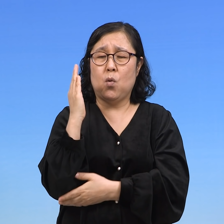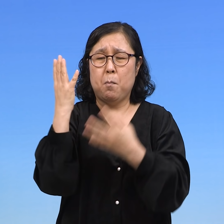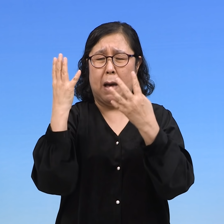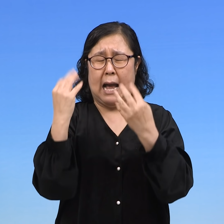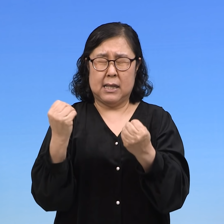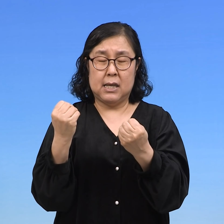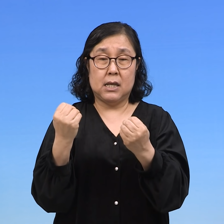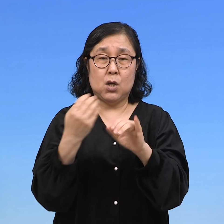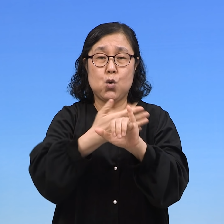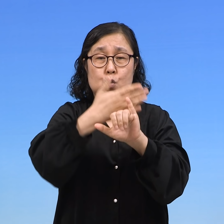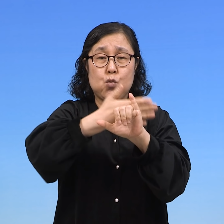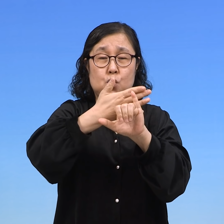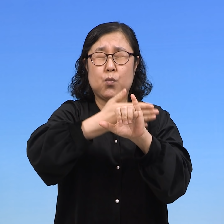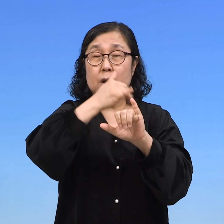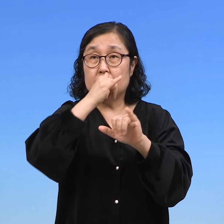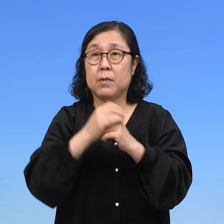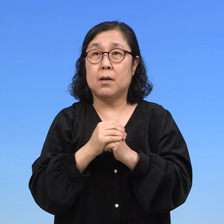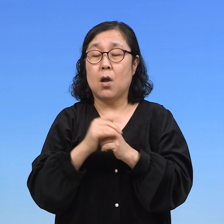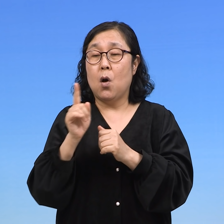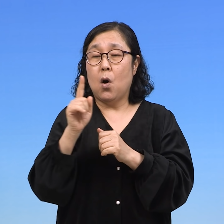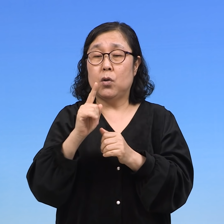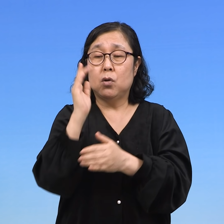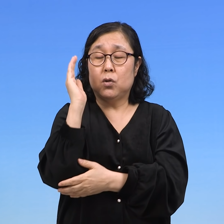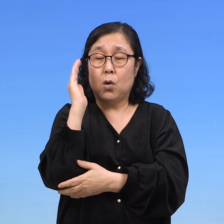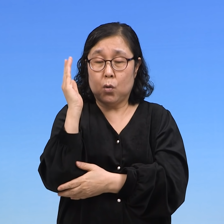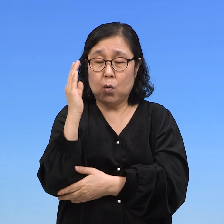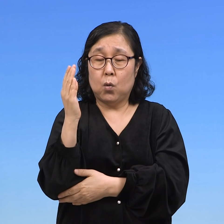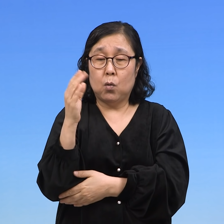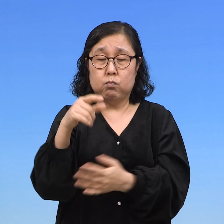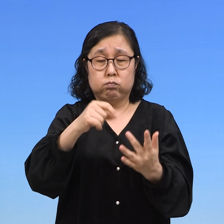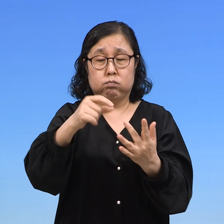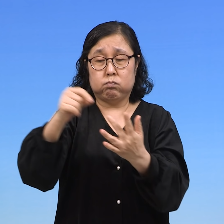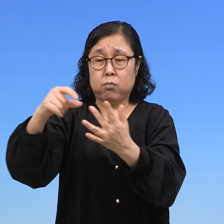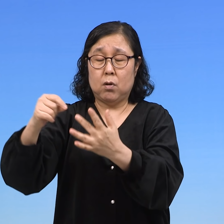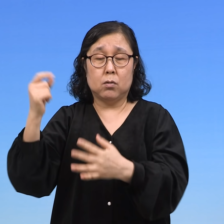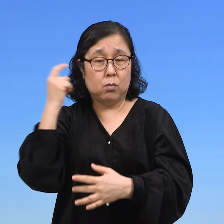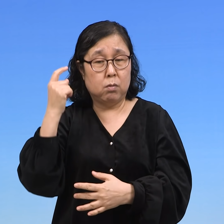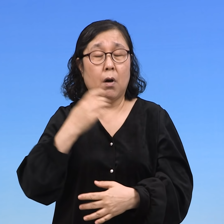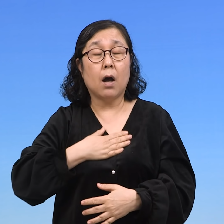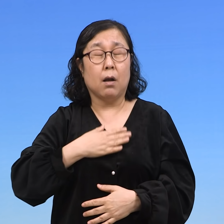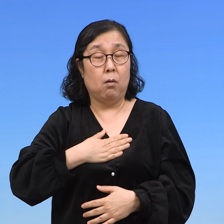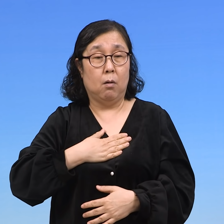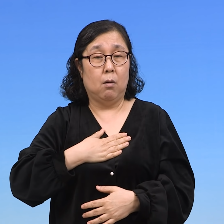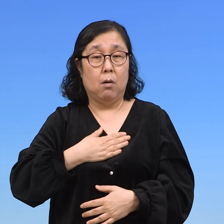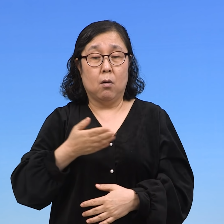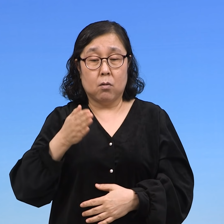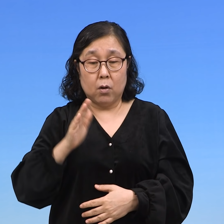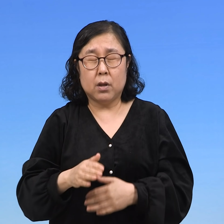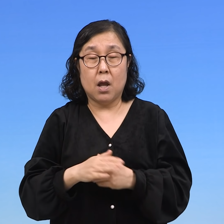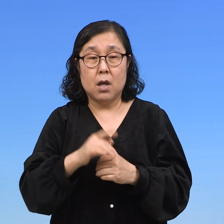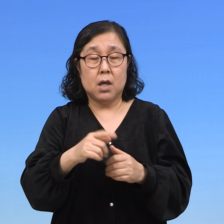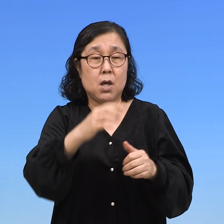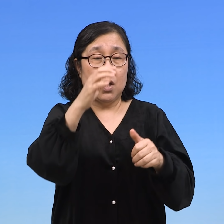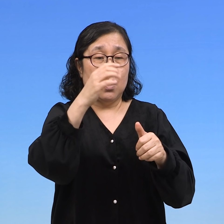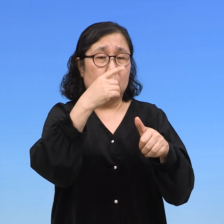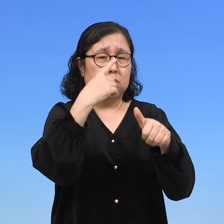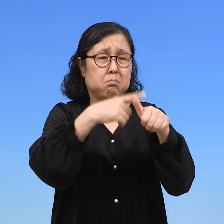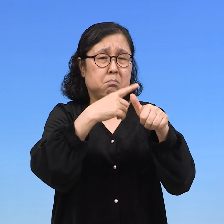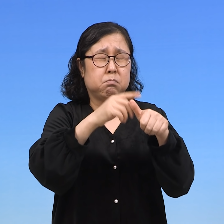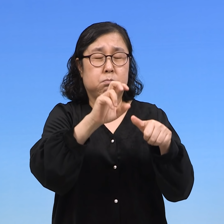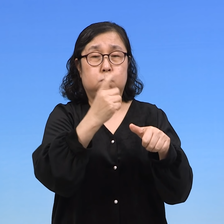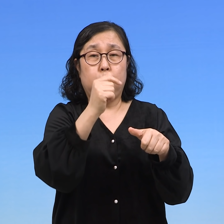올라가 있는데 뭐 어느 설교든 골라가지고 몇 편만 들어보면 아는데 말도 안 되는 새빨간 이런 모함의